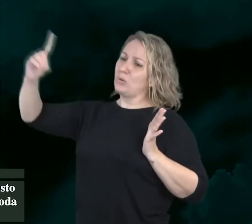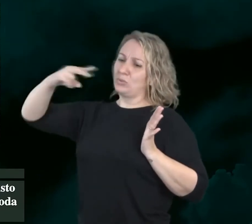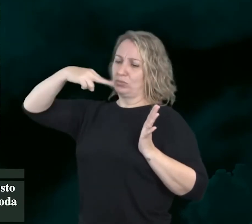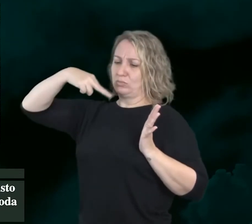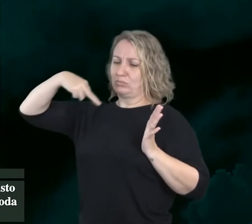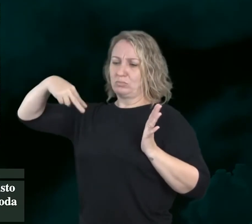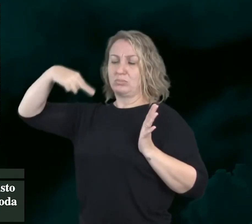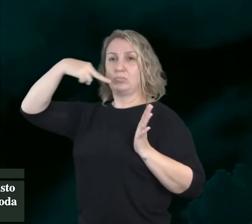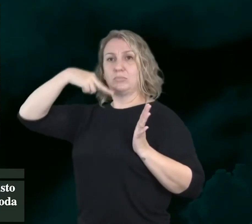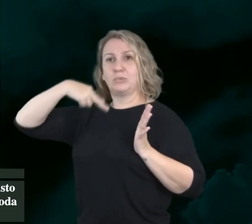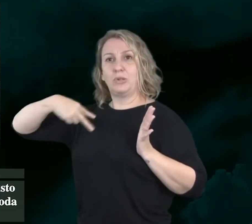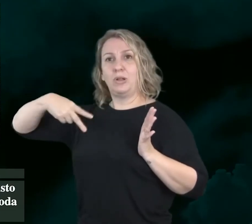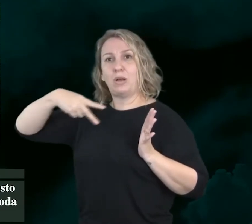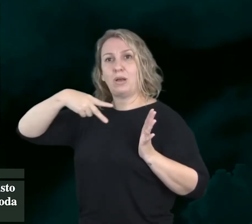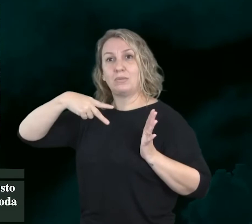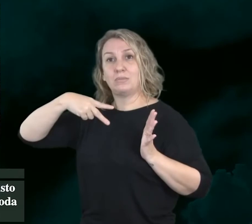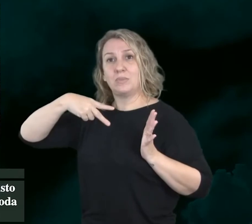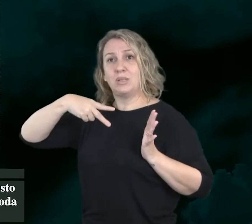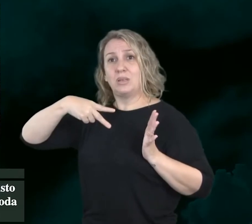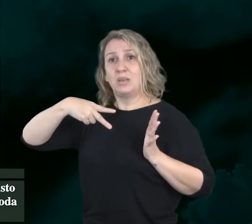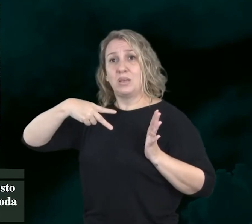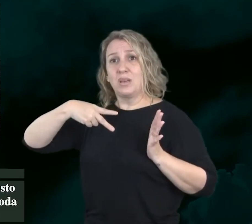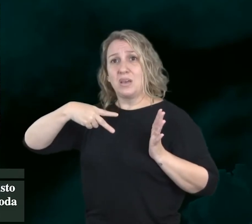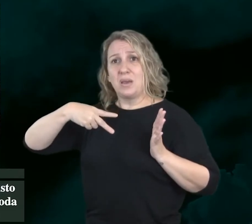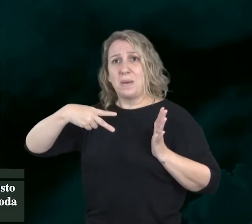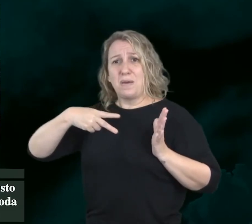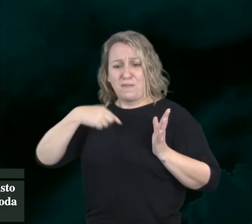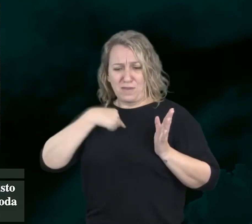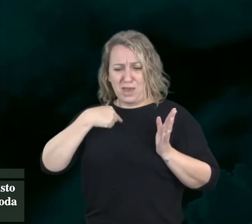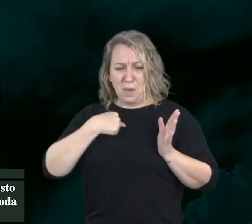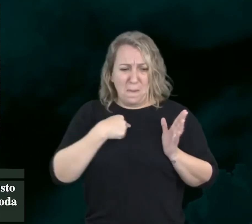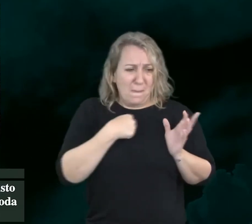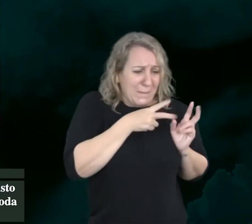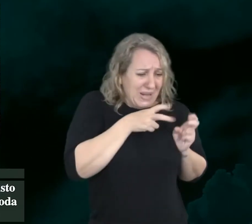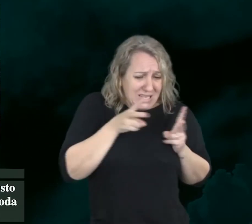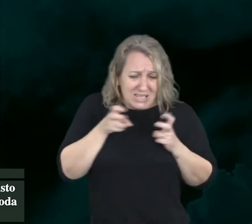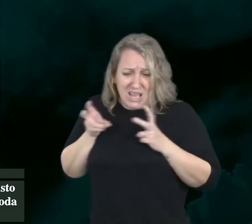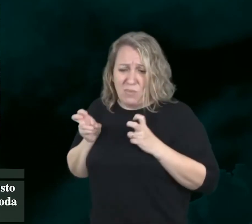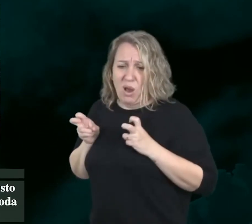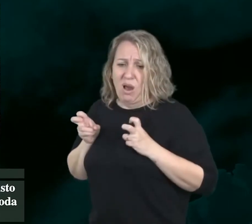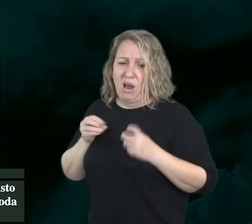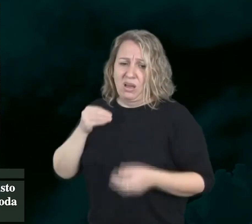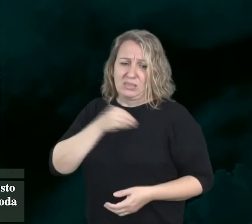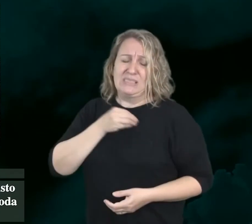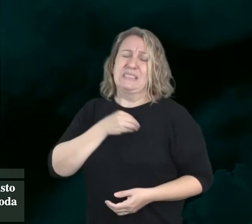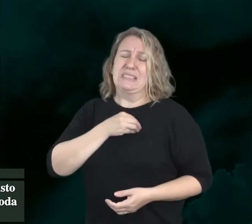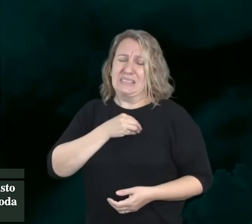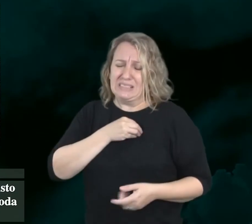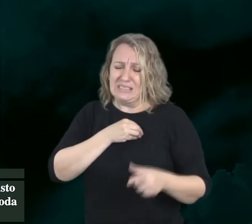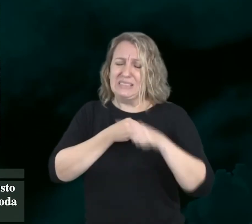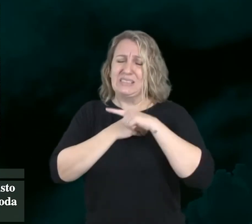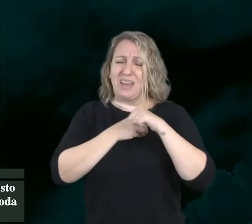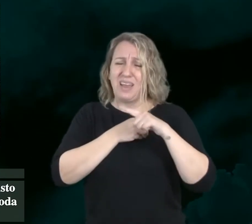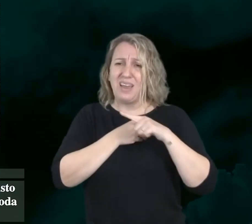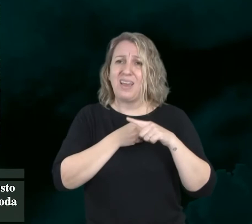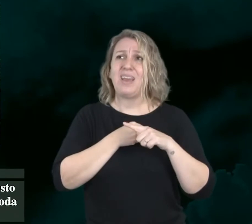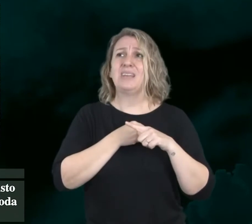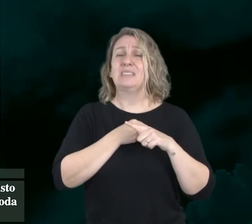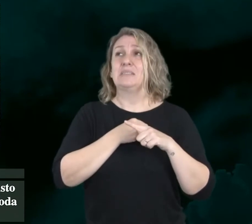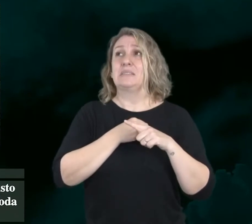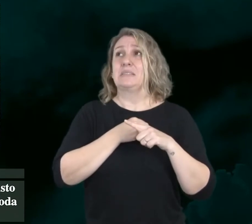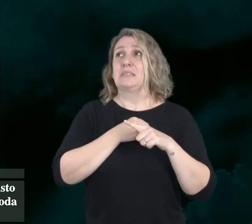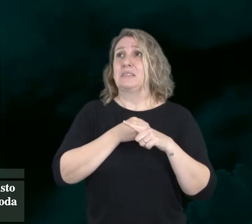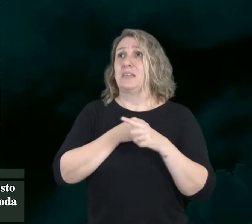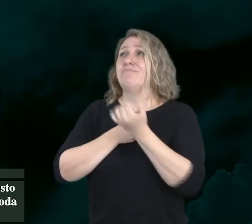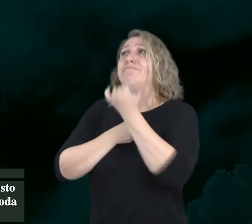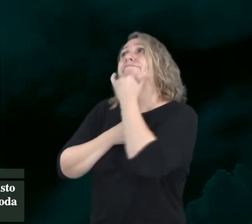perdão a Deus. Nós precisamos aprender a pedir perdão, confessar os nossos pecados. Que Deus nos ilumine,